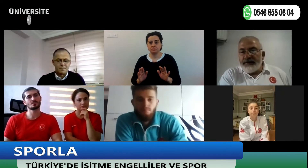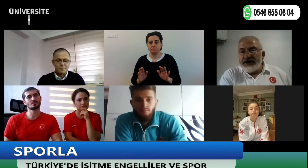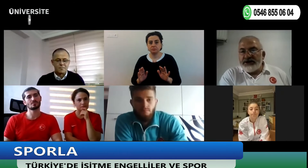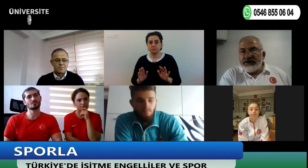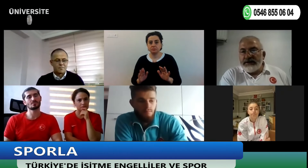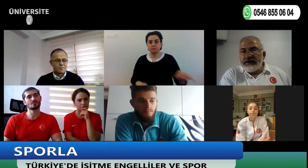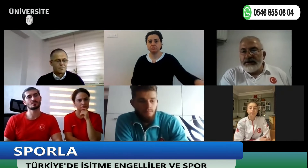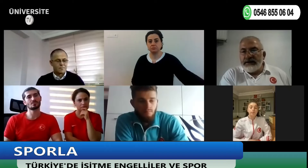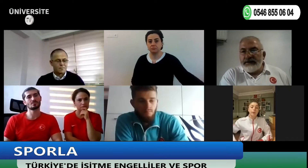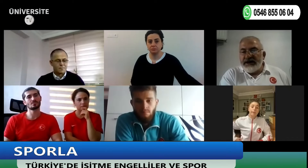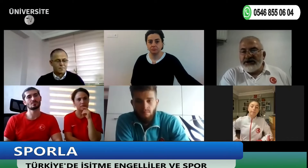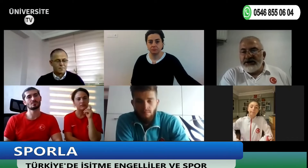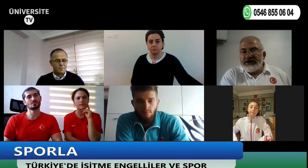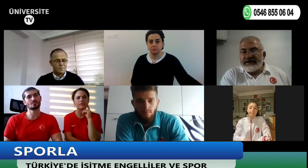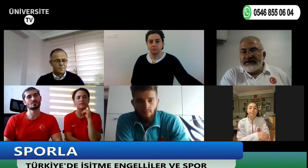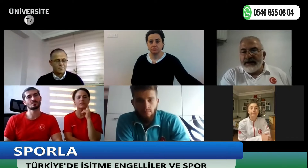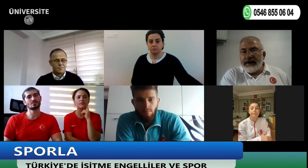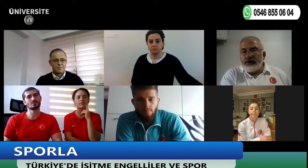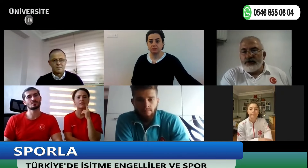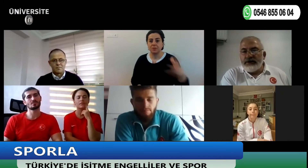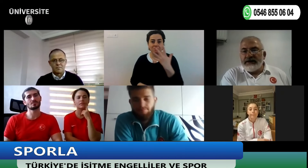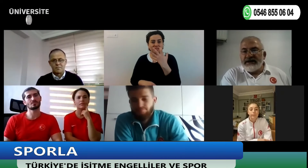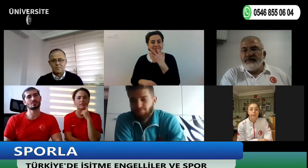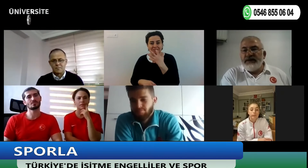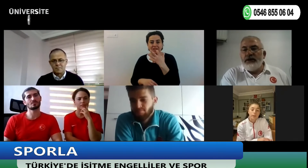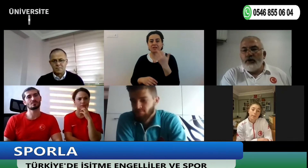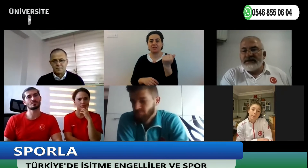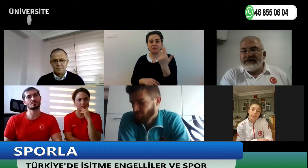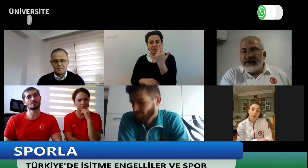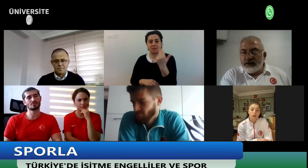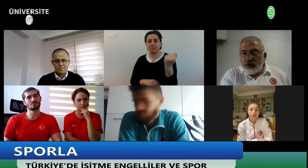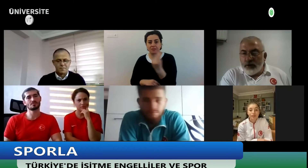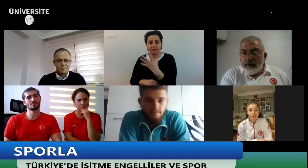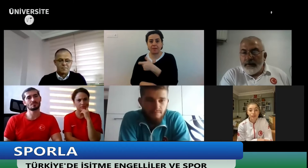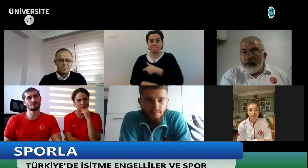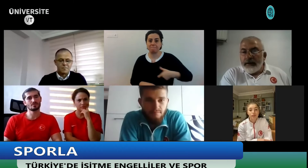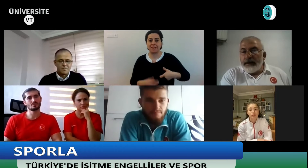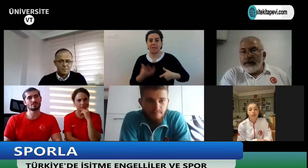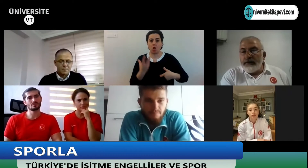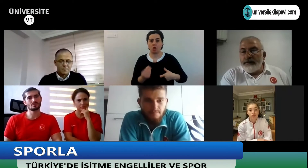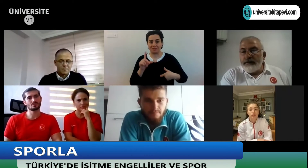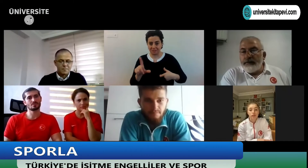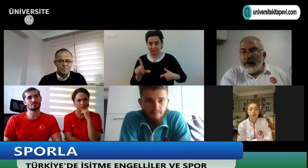Orada 5 yıl içerisinde en kötü 7 kez milli olması gerekiyor